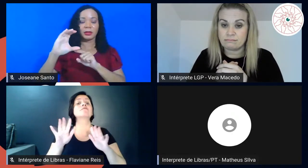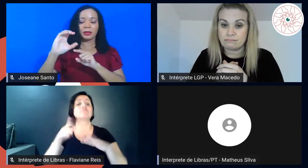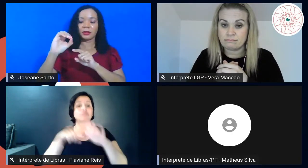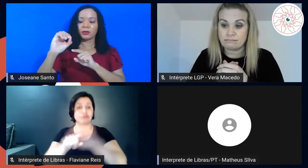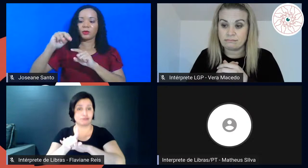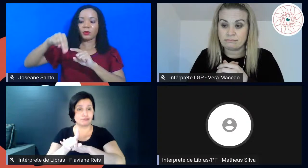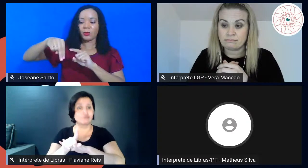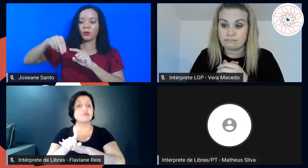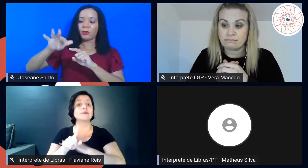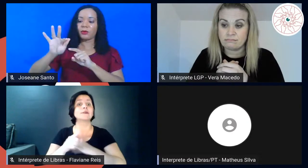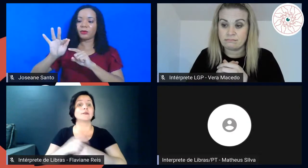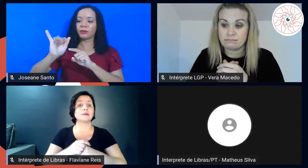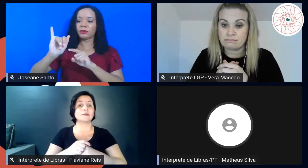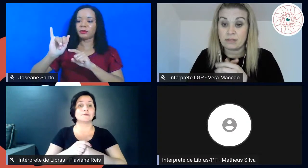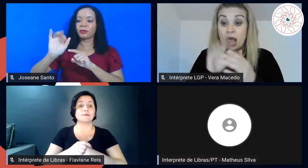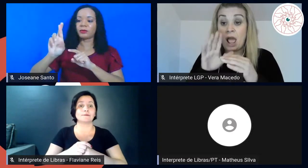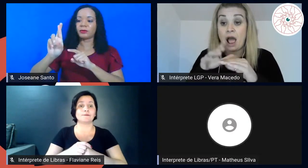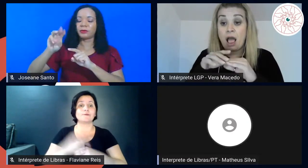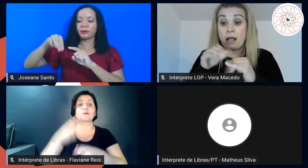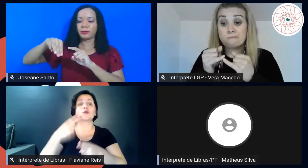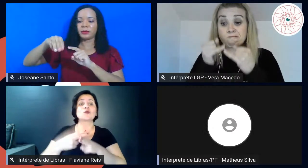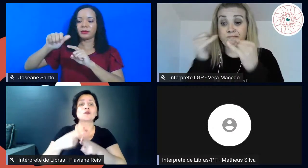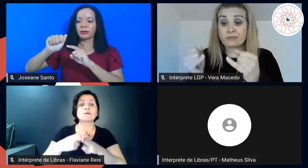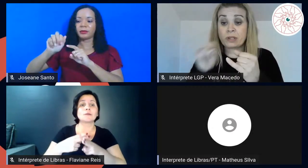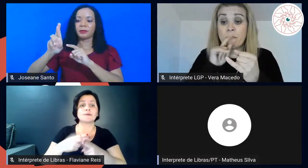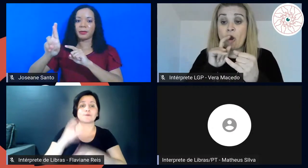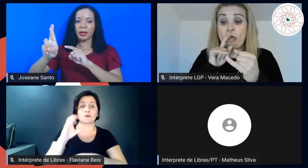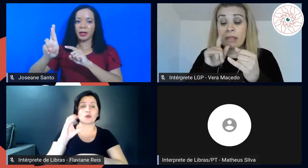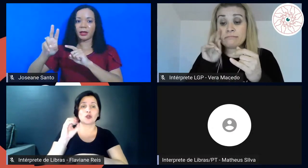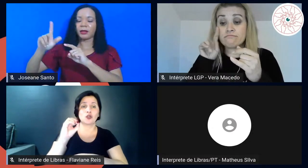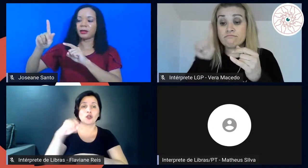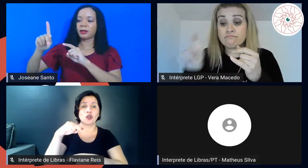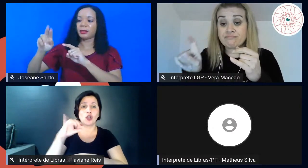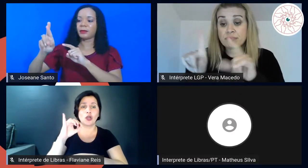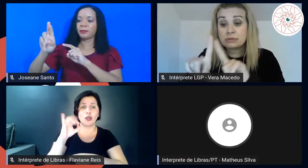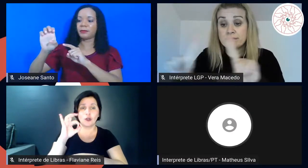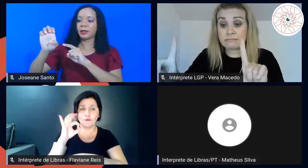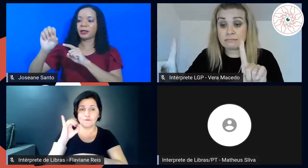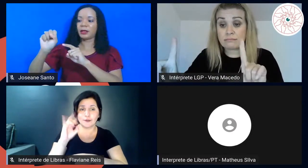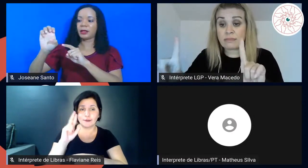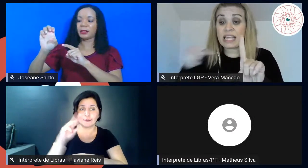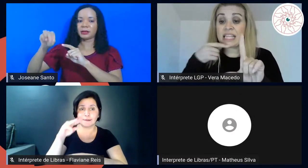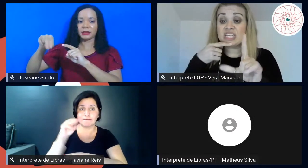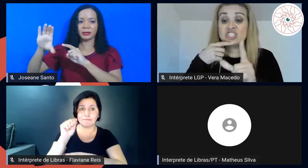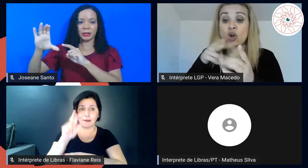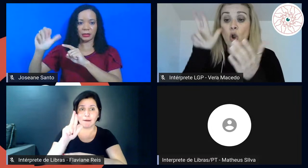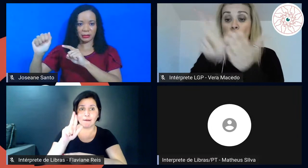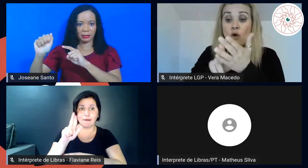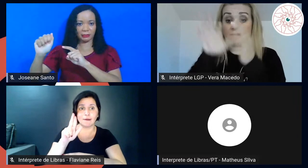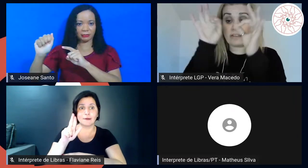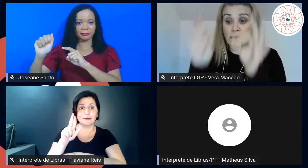plataforma. Posteriormente vocês podem ir no campo confirmar.